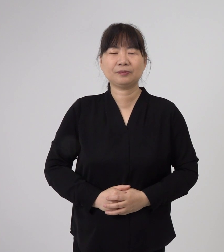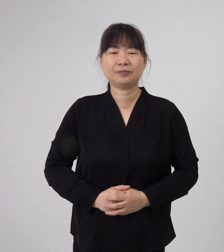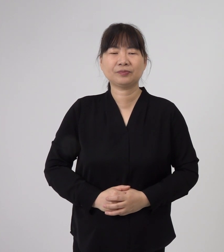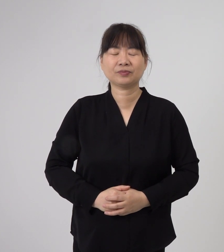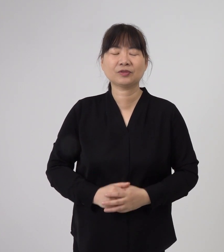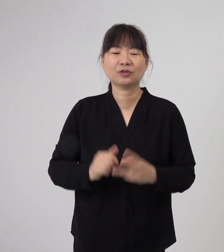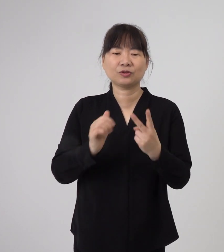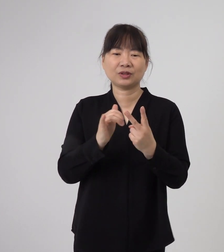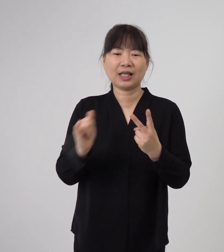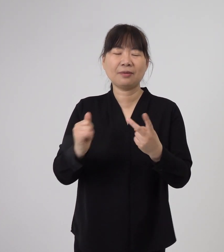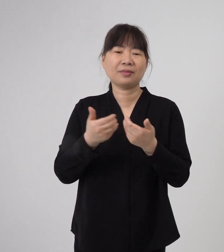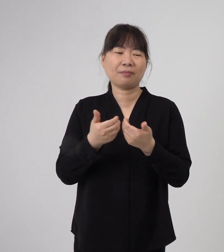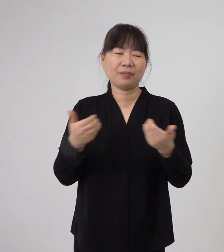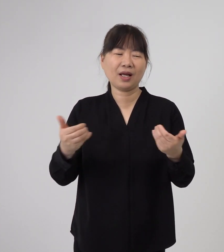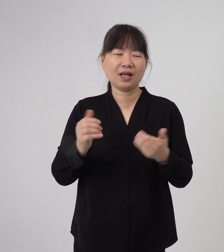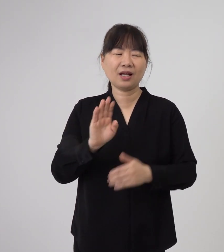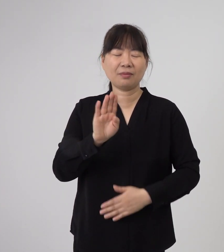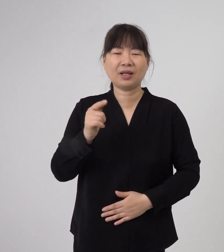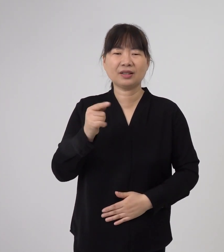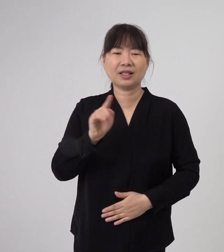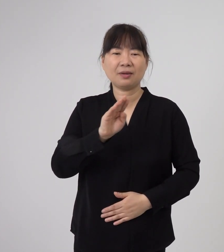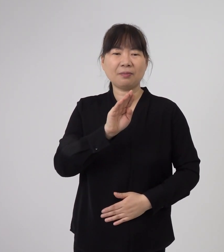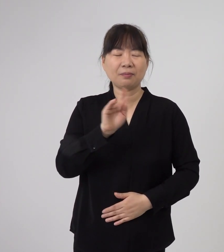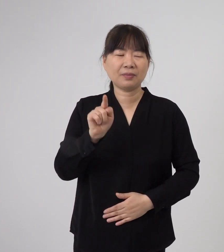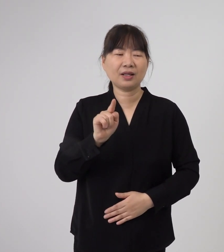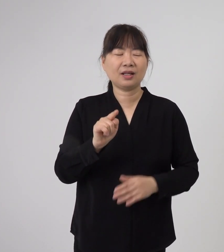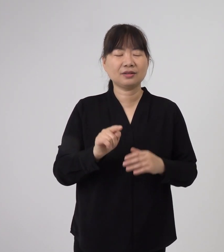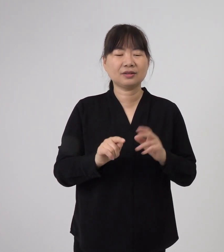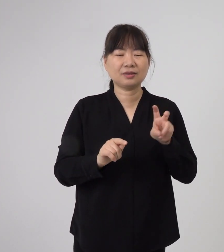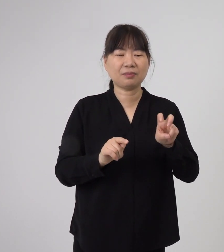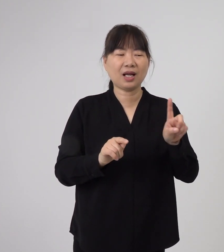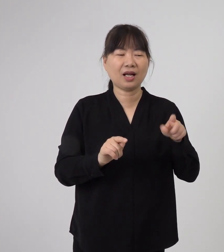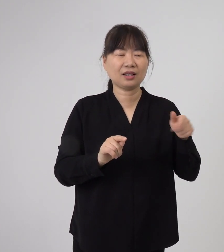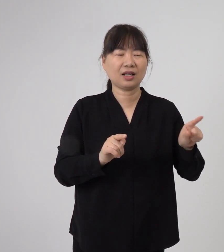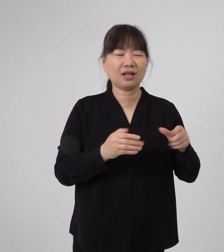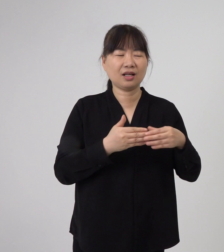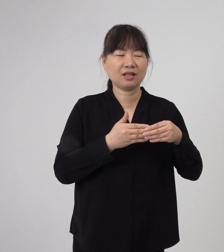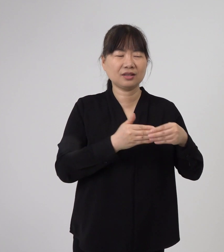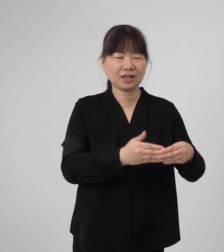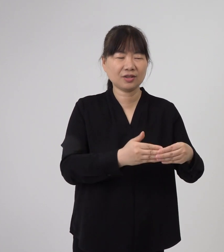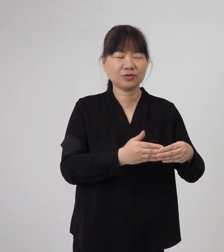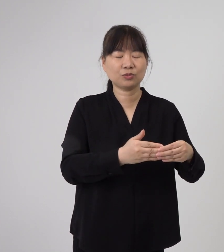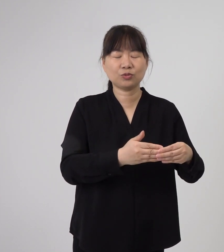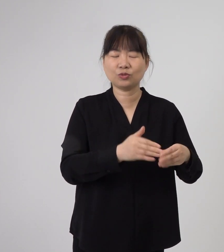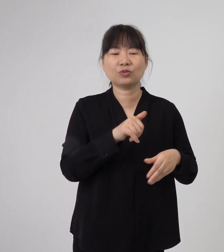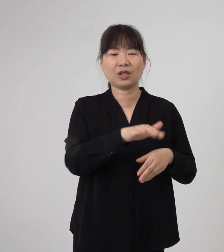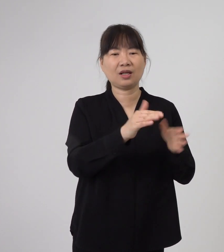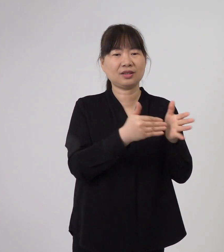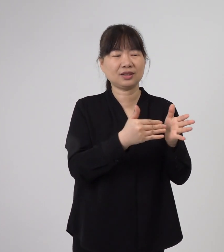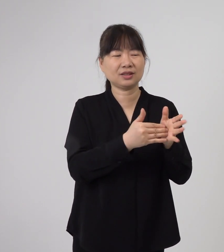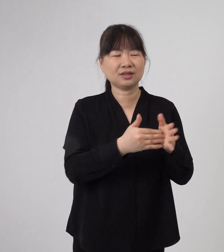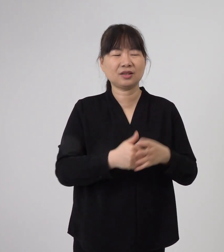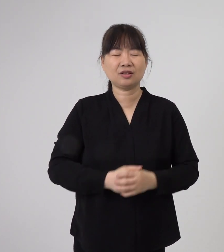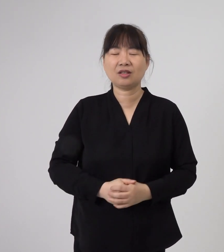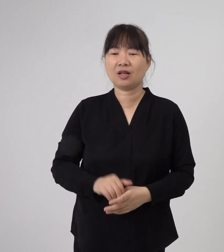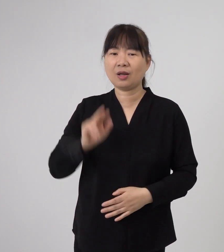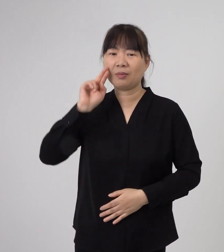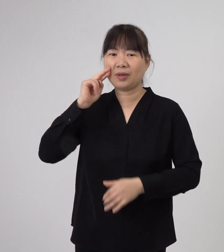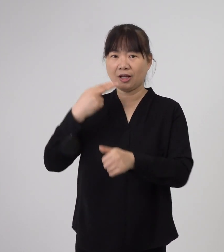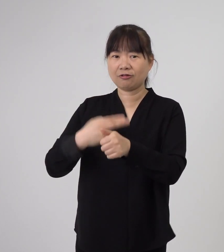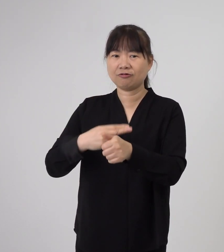둘이 헤어집니다. 그래서 바나바는 마가를 데리고 자기 갈 길로 가버립니다. 그리고